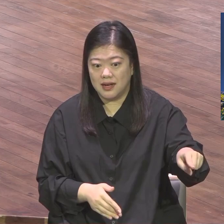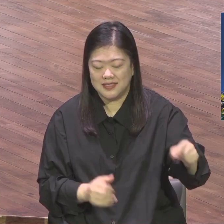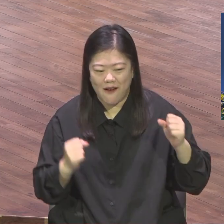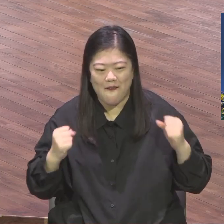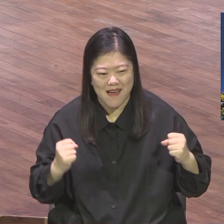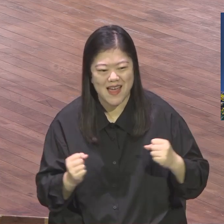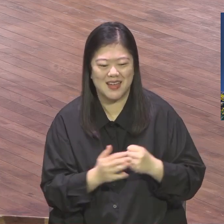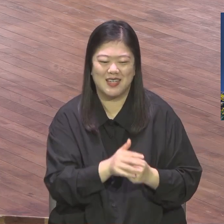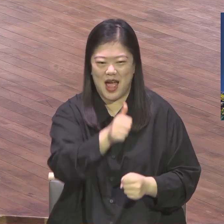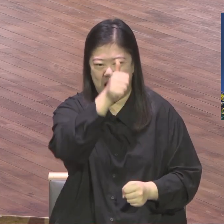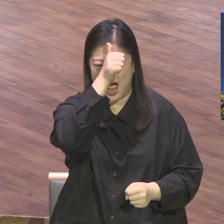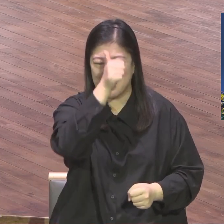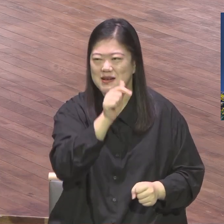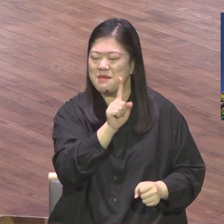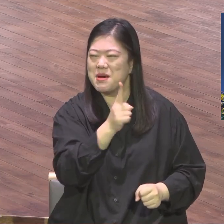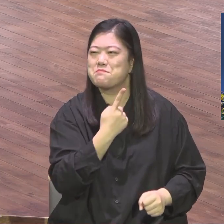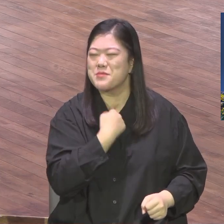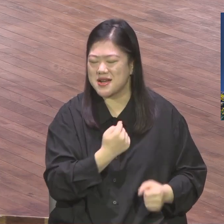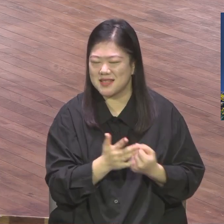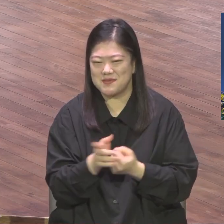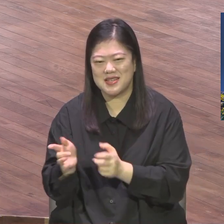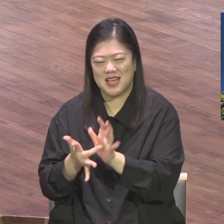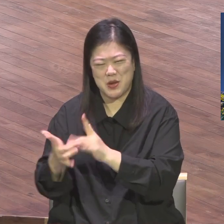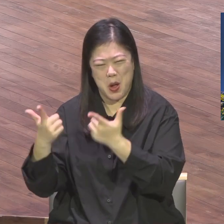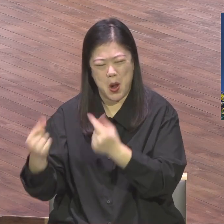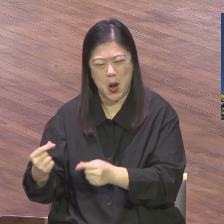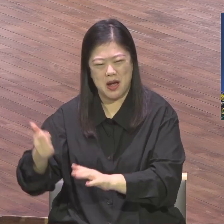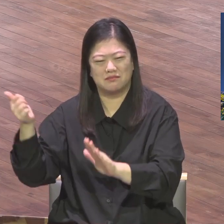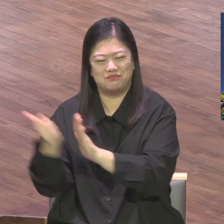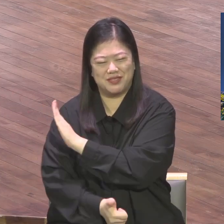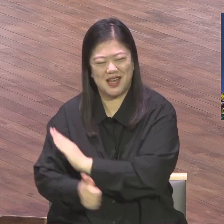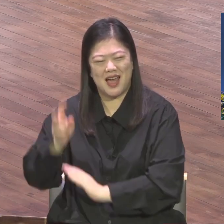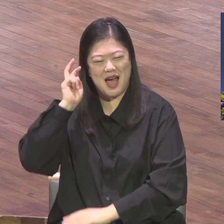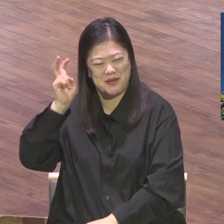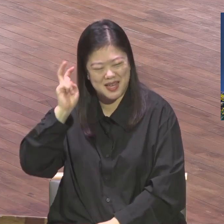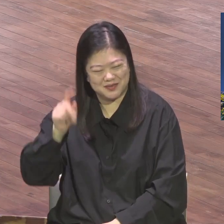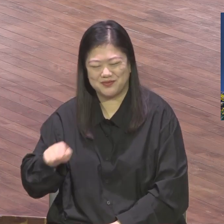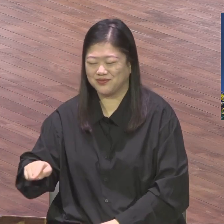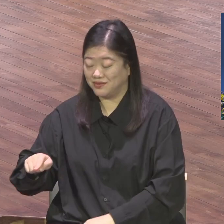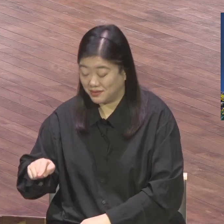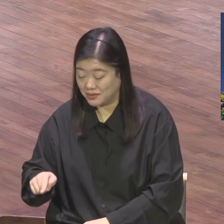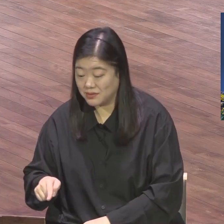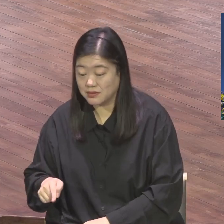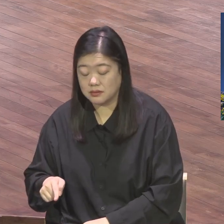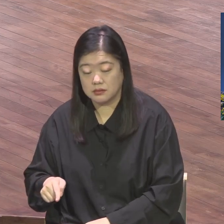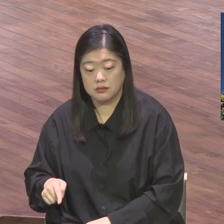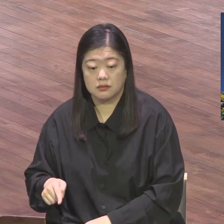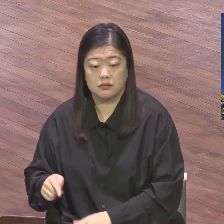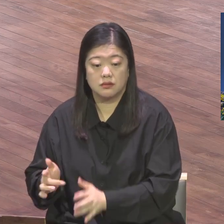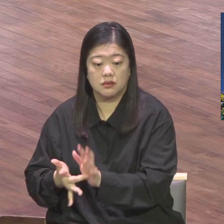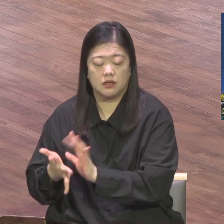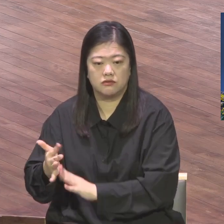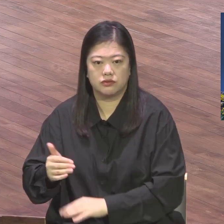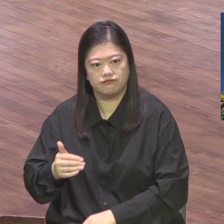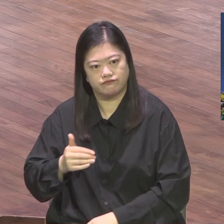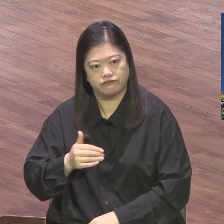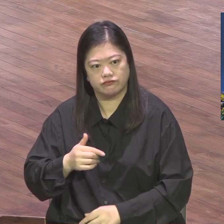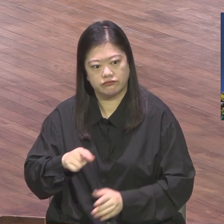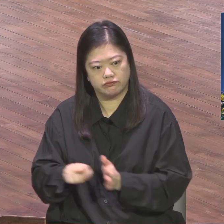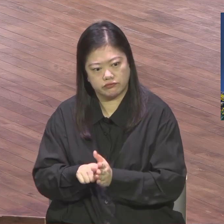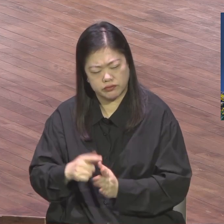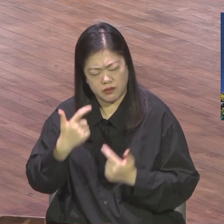이끌어갔습니다. 아담 후손은 다 사단 따라 지옥으로. 그런데 둘째 아담 예수